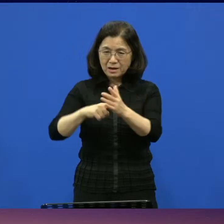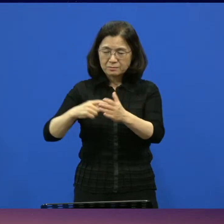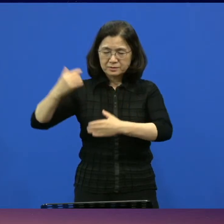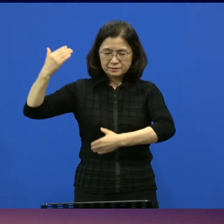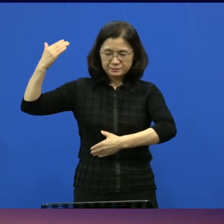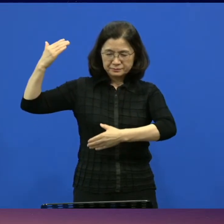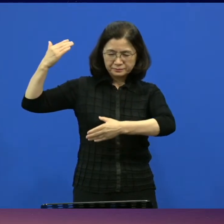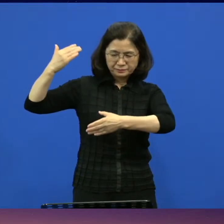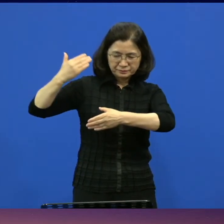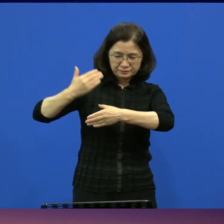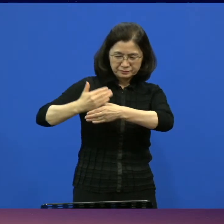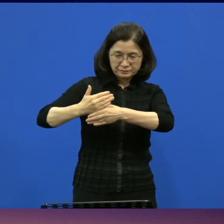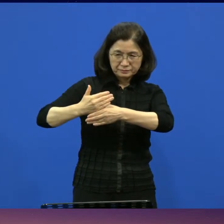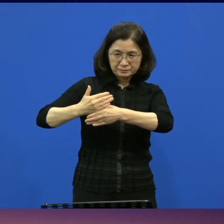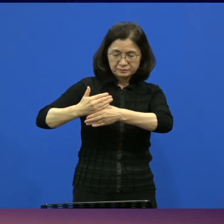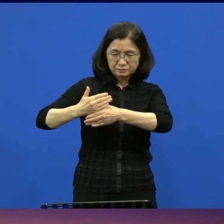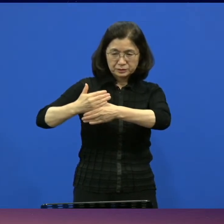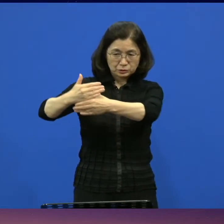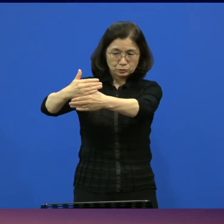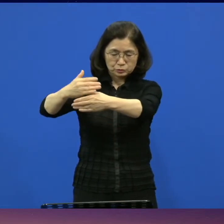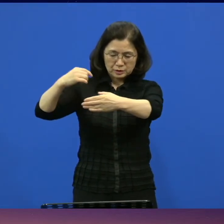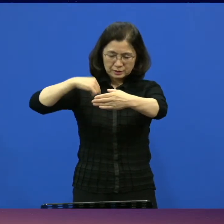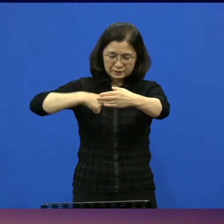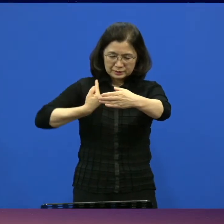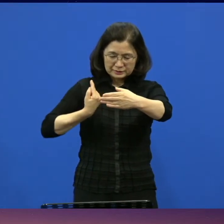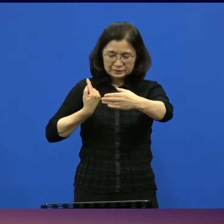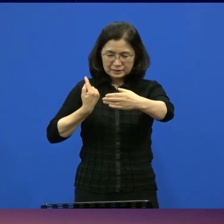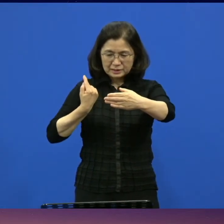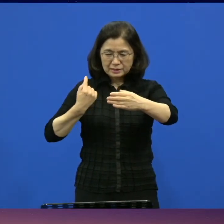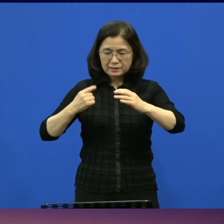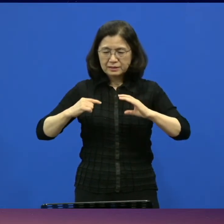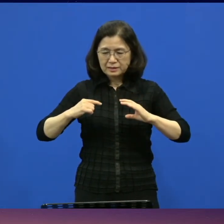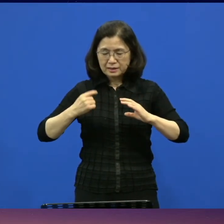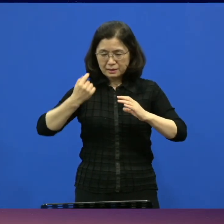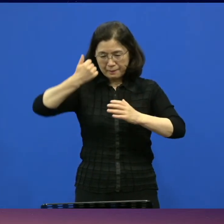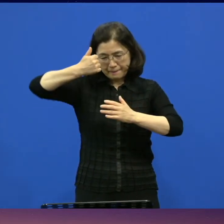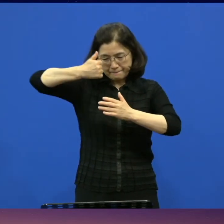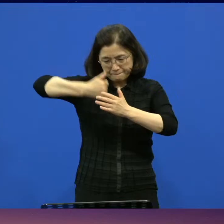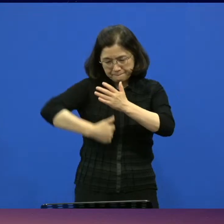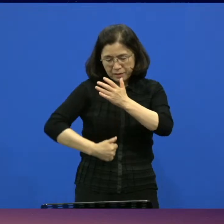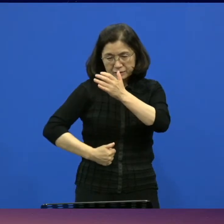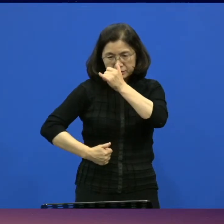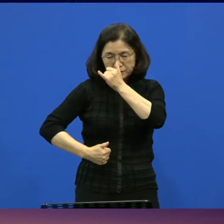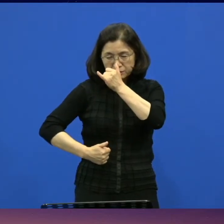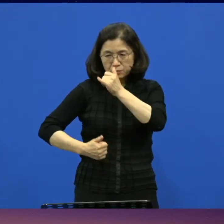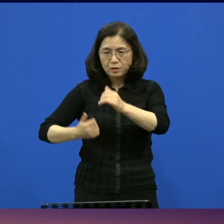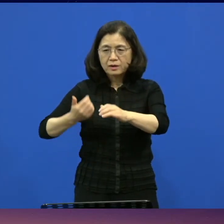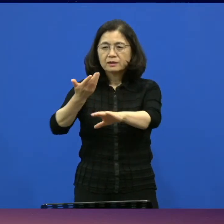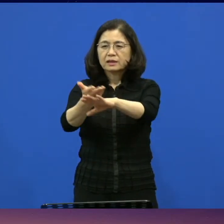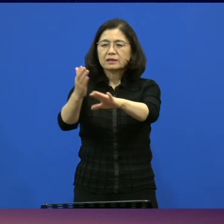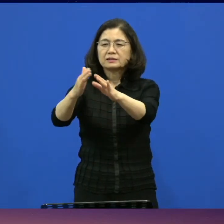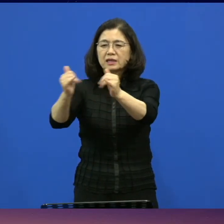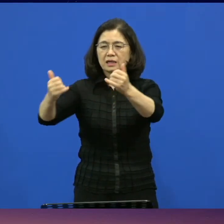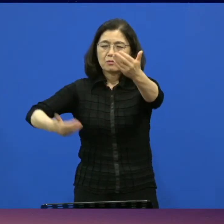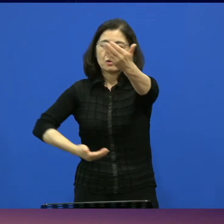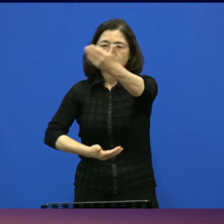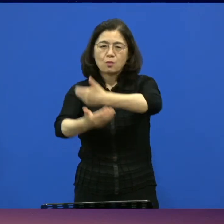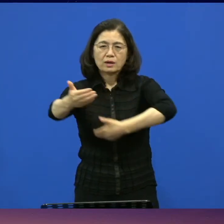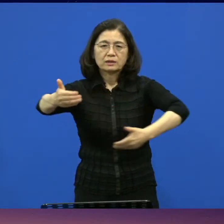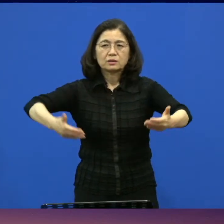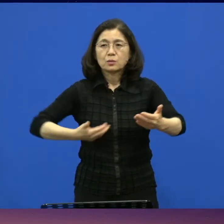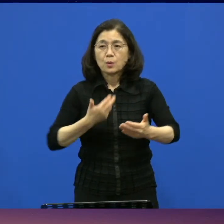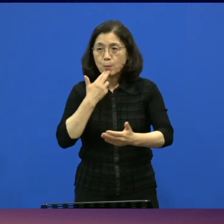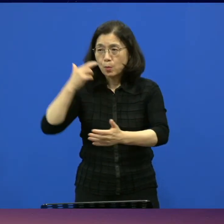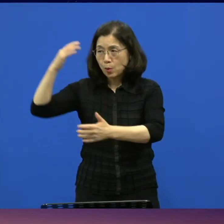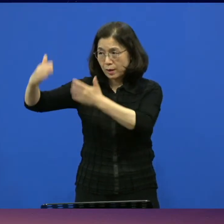자기 세계 안에 빠져 있는 것. 그것은 당연히 음침한 거예요. 어두운 것입니다. 이게 골짜기예요.